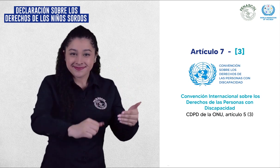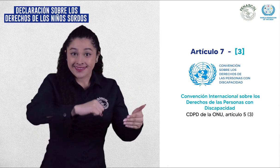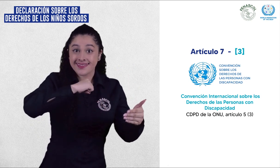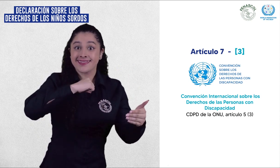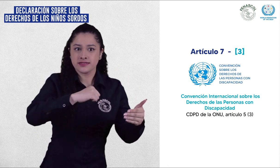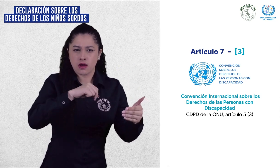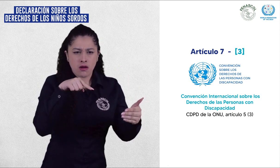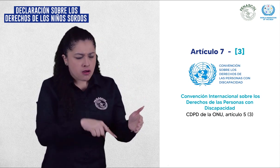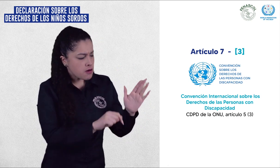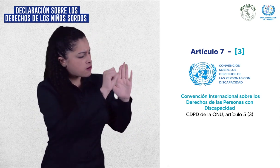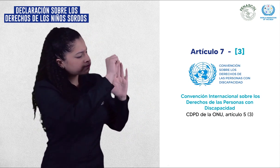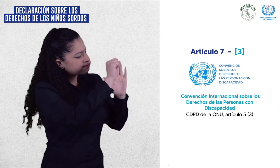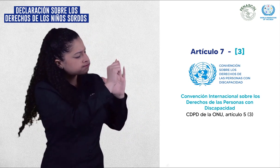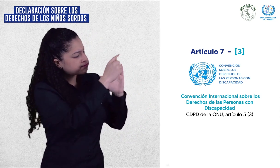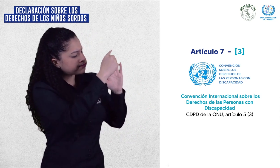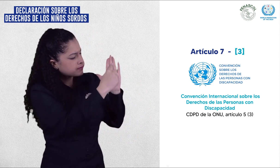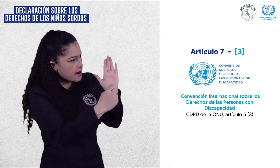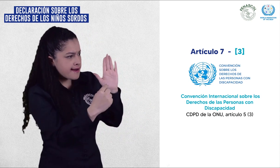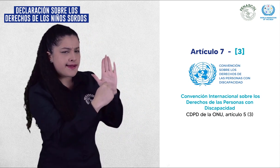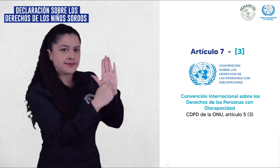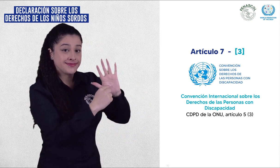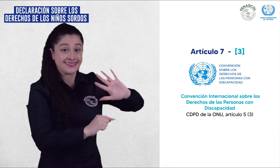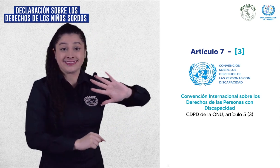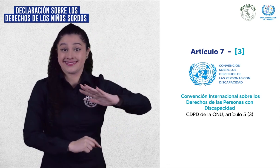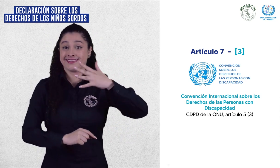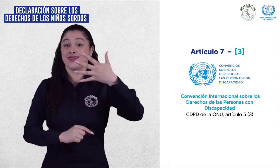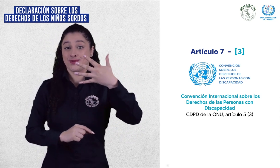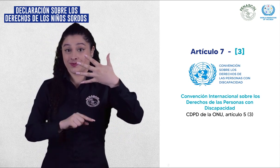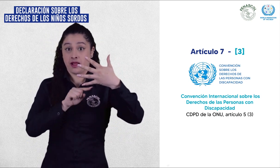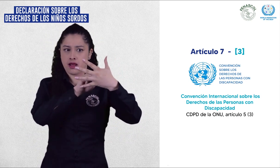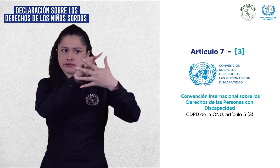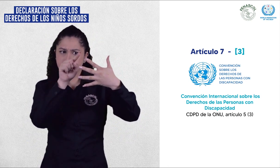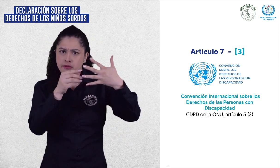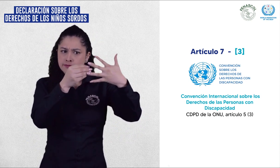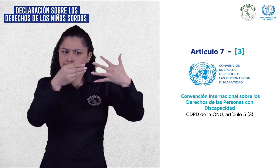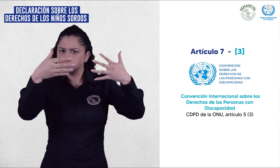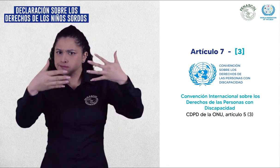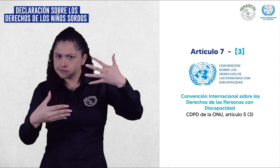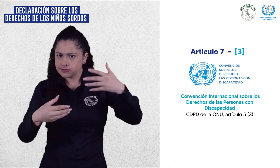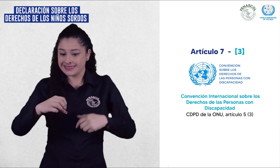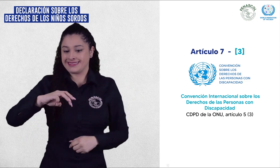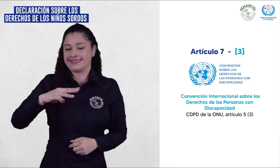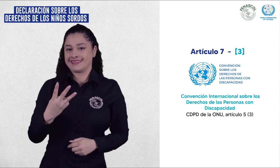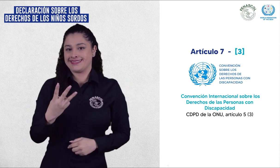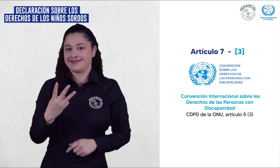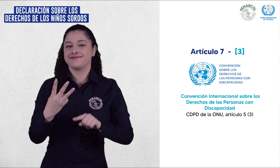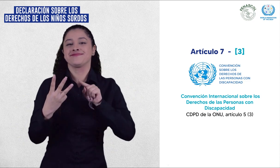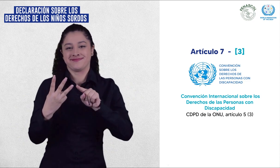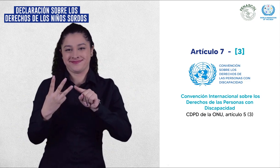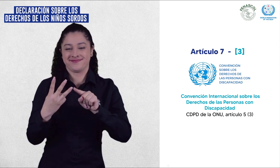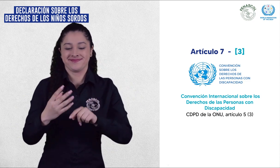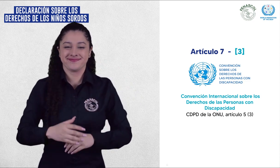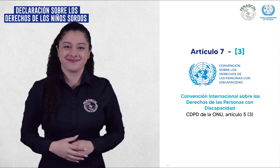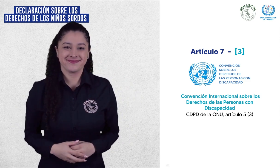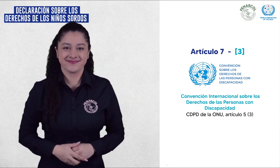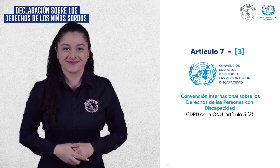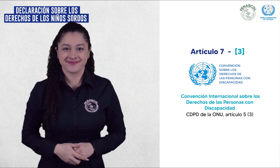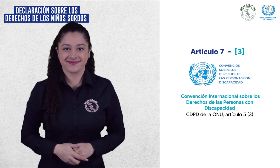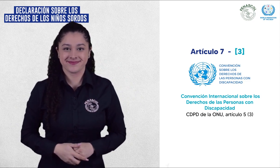3 del artículo 5 de la Convención Internacional sobre los Derechos de las Personas con Discapacidad de la ONU.